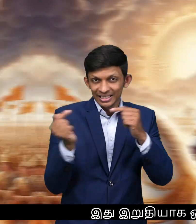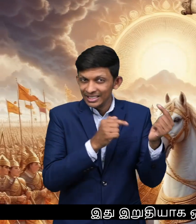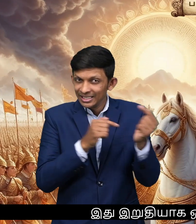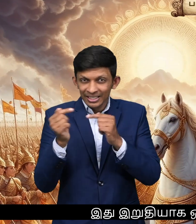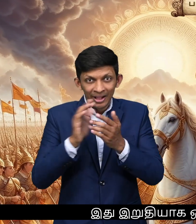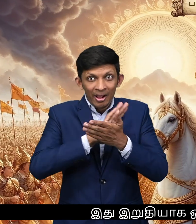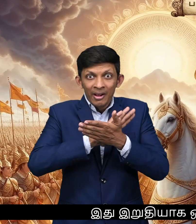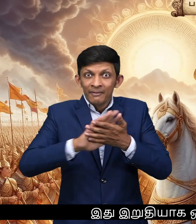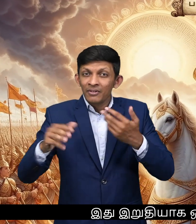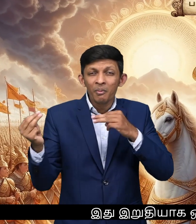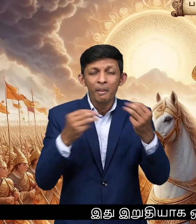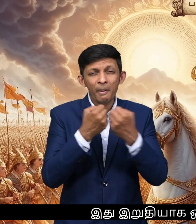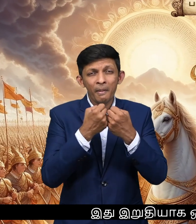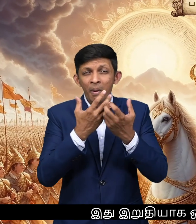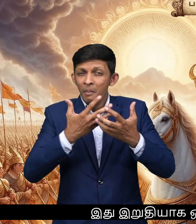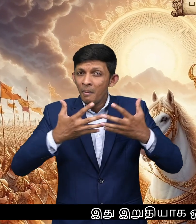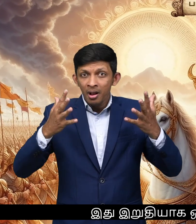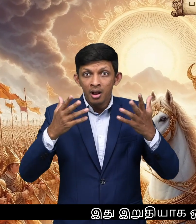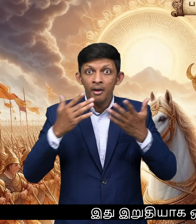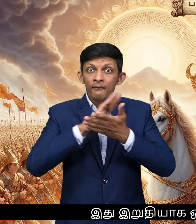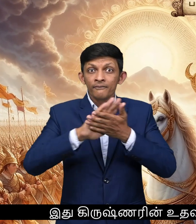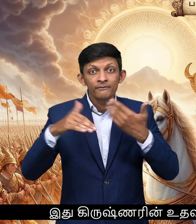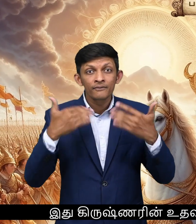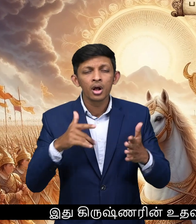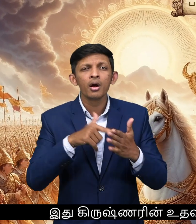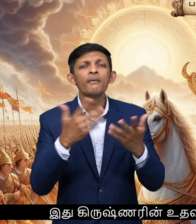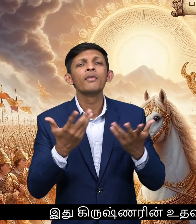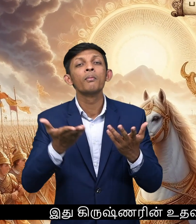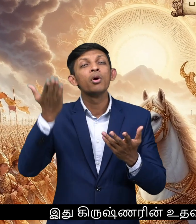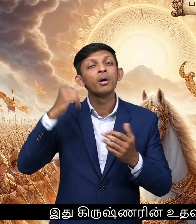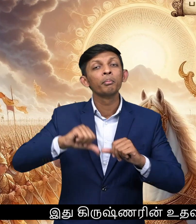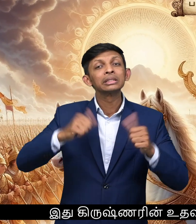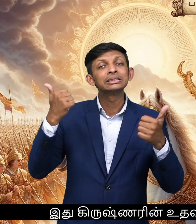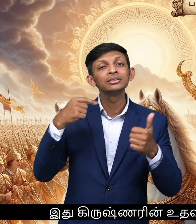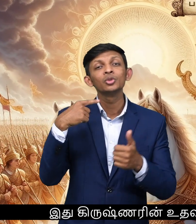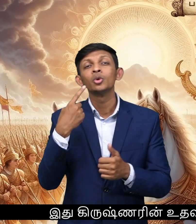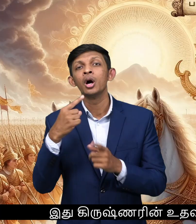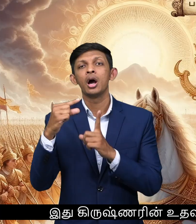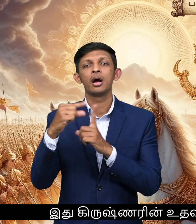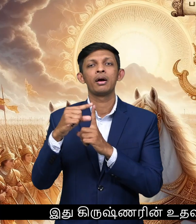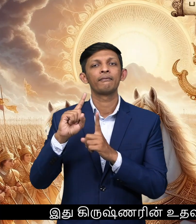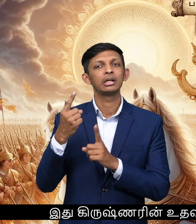இது இறுதியாக ஒரு பெரிய போரில் முடிந்தது. இது கிருஷ்ணரின் உதவியுடன்